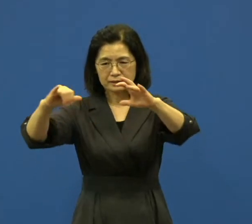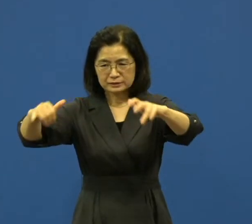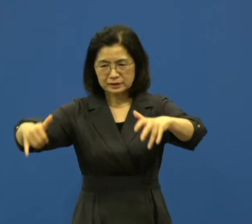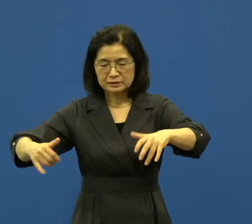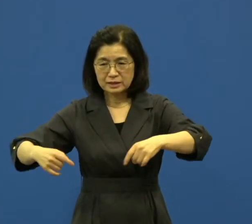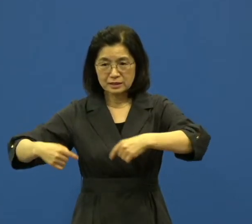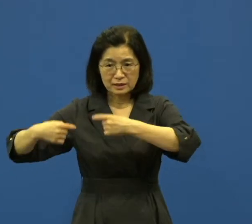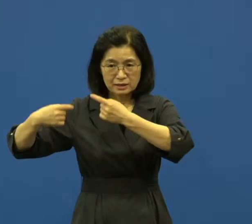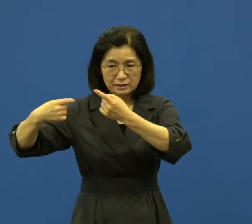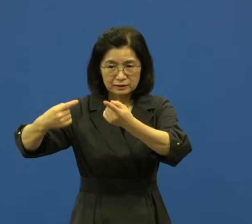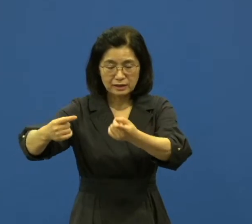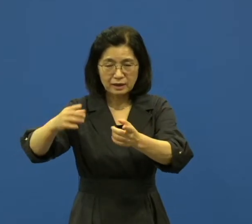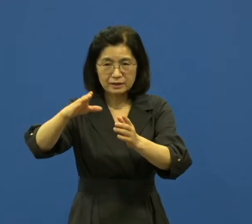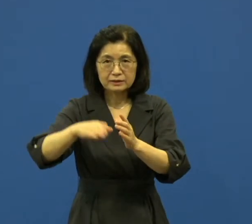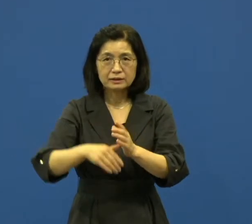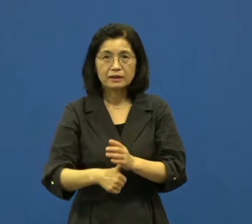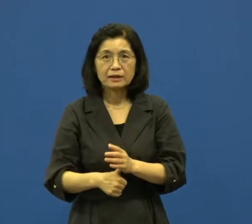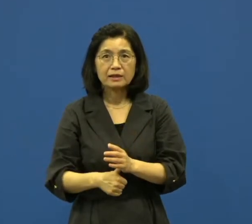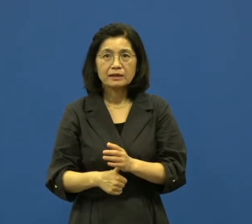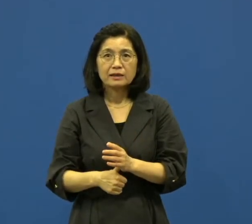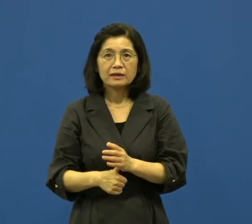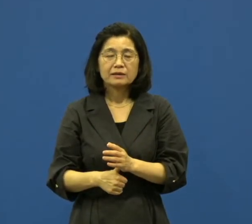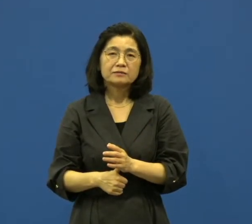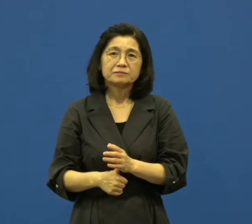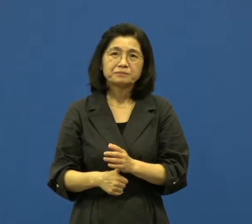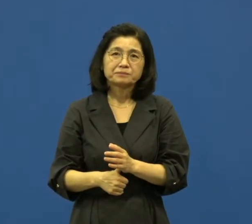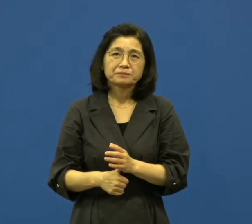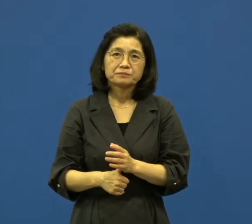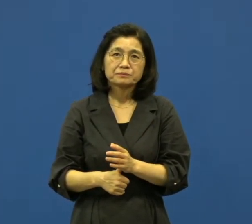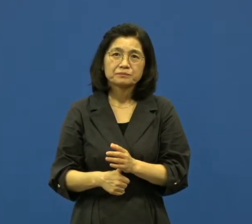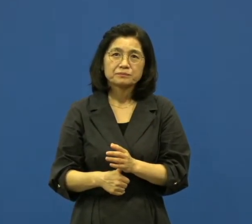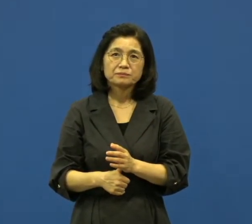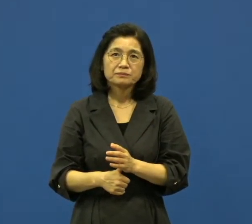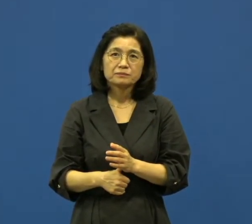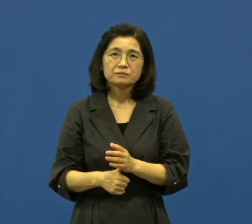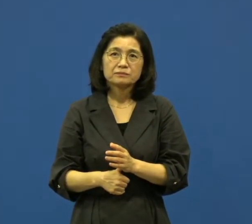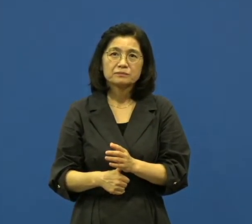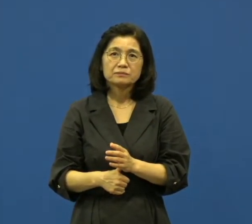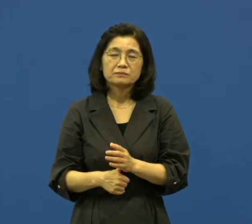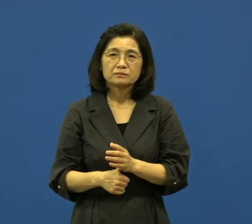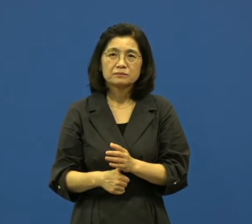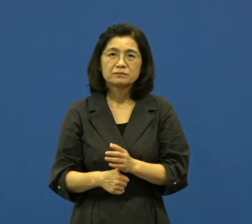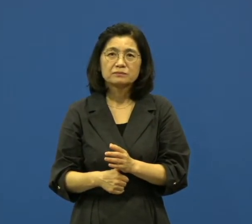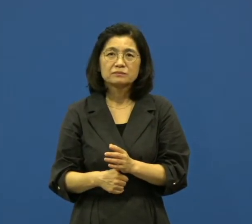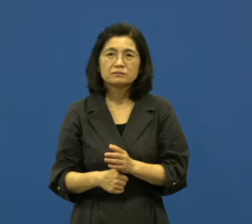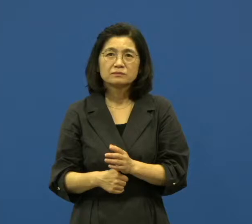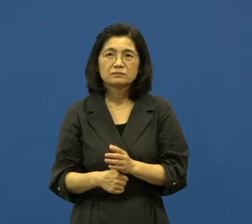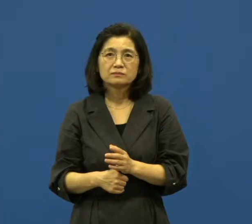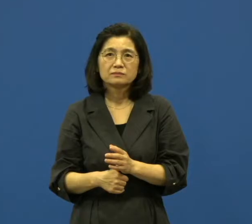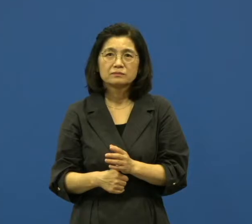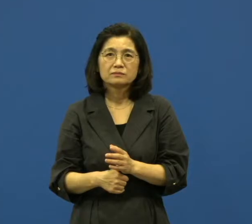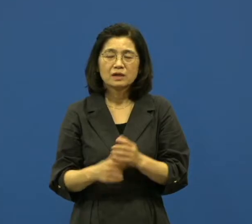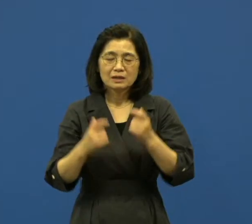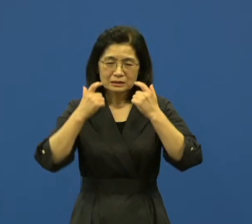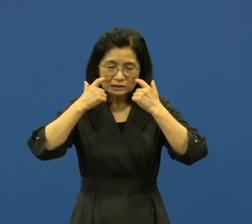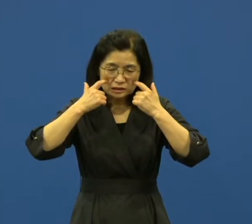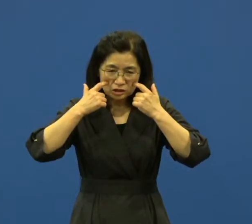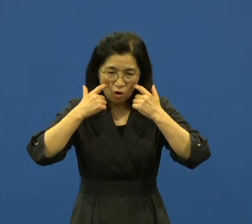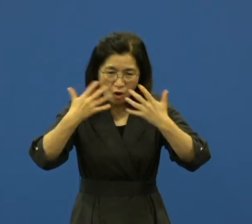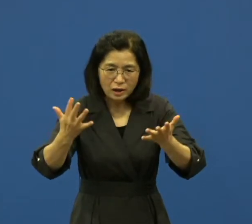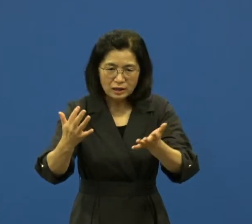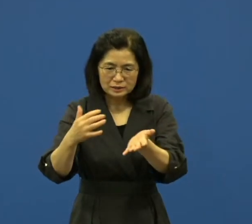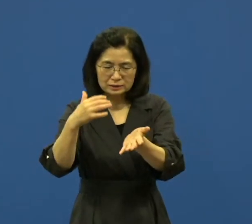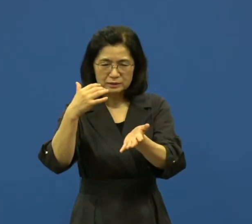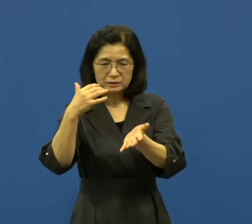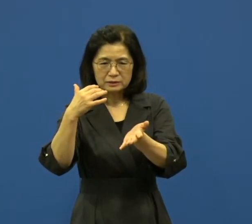분석과 검증을 통해서 모든 게 움직입니다. 계산이 딱딱 맞아 떨어져야 움직입니다. 정확한 수치가